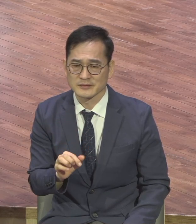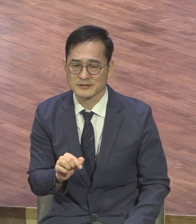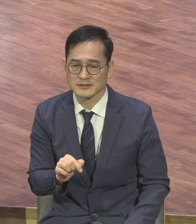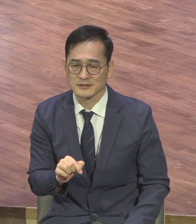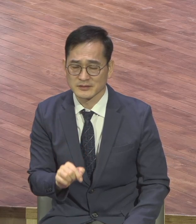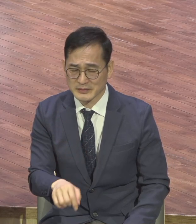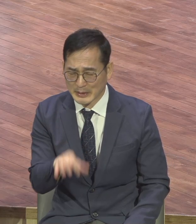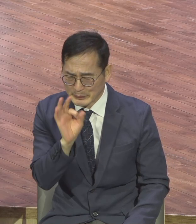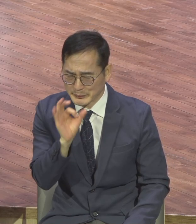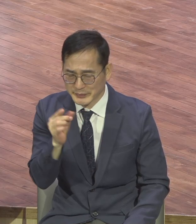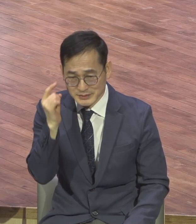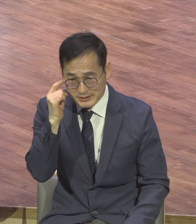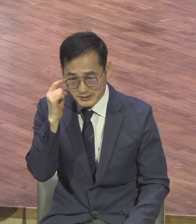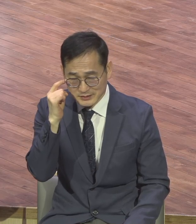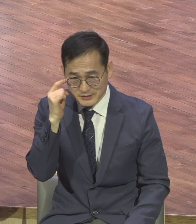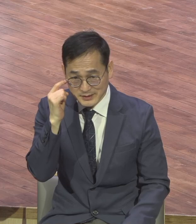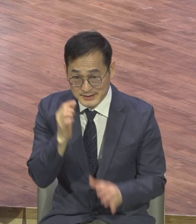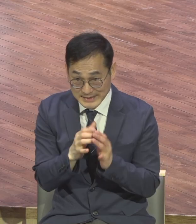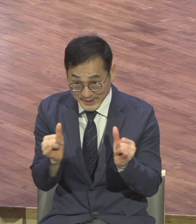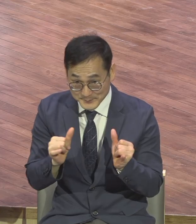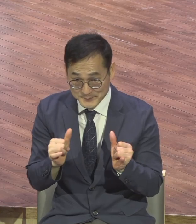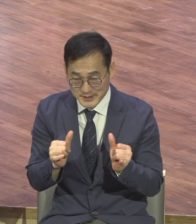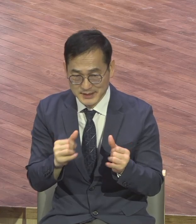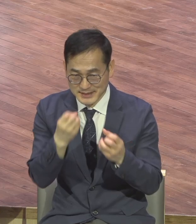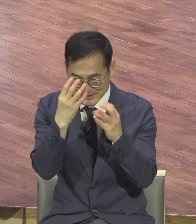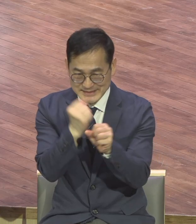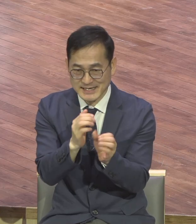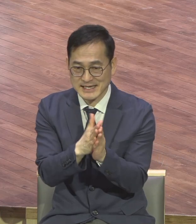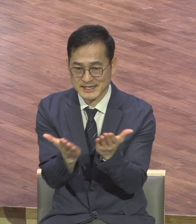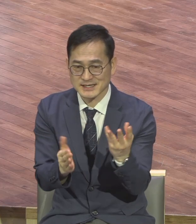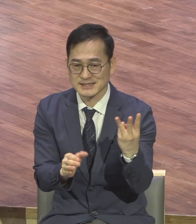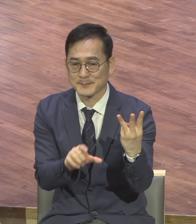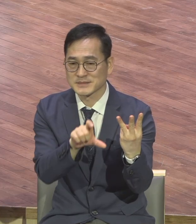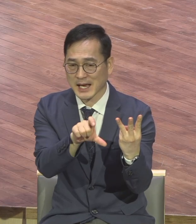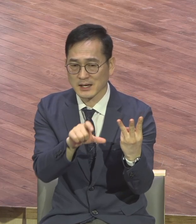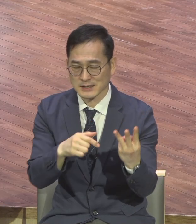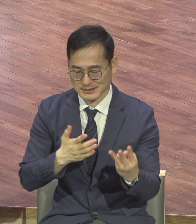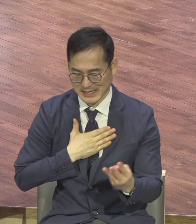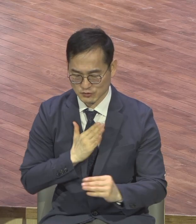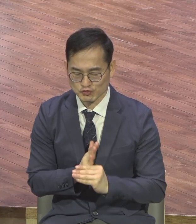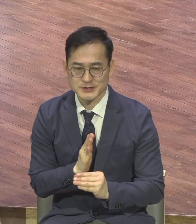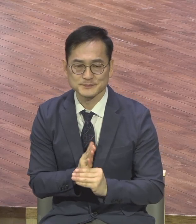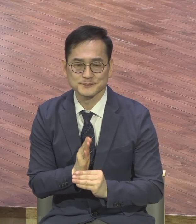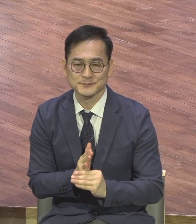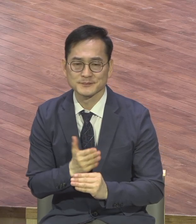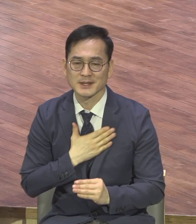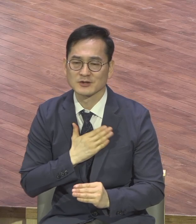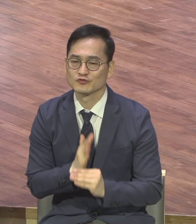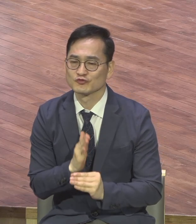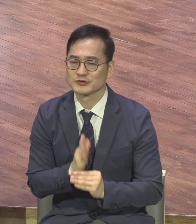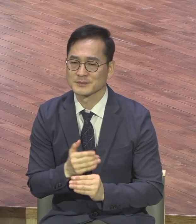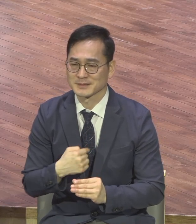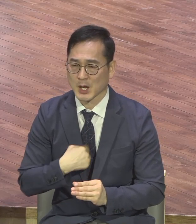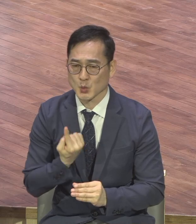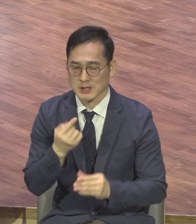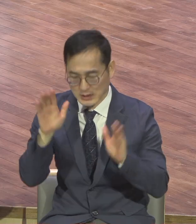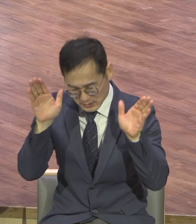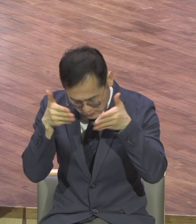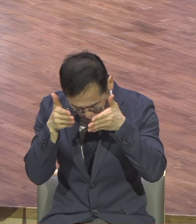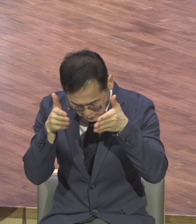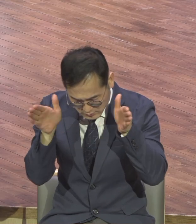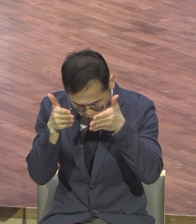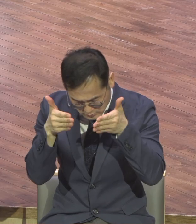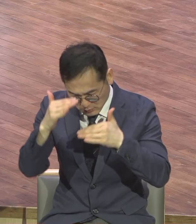창세기 3장 자기중심이에요. 자기중심. 뭐든지 자기중심. 자기 수준에서 애써가고 자기 생각에 그 수준에서 못